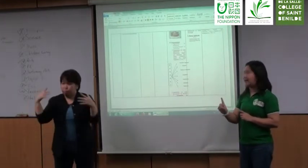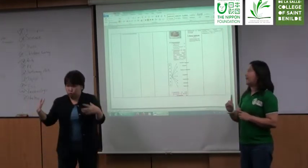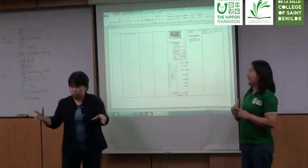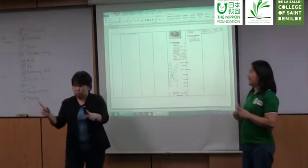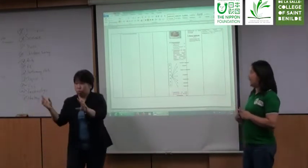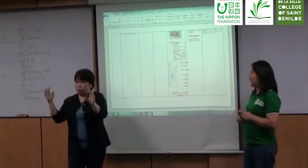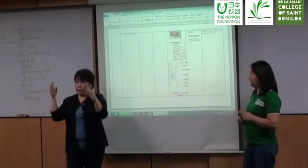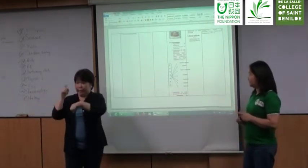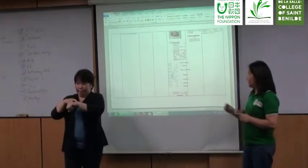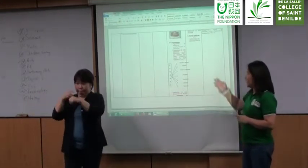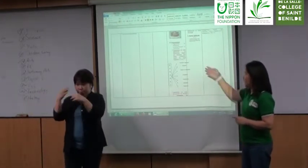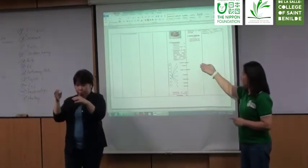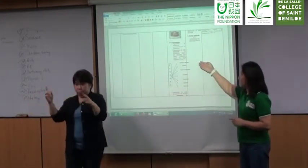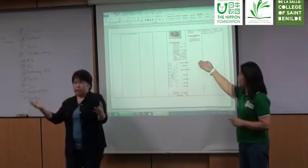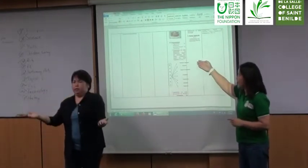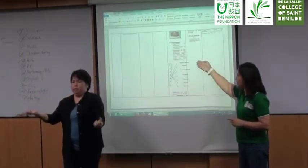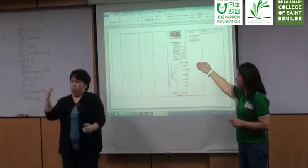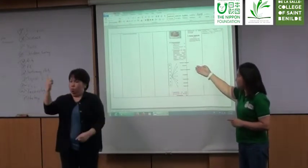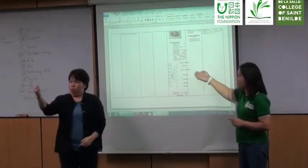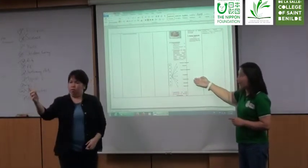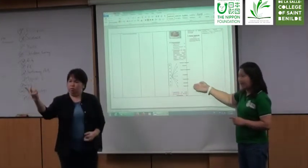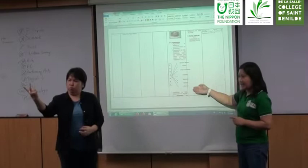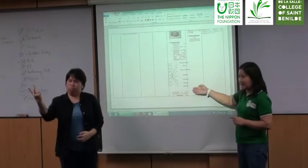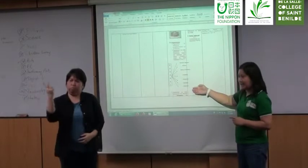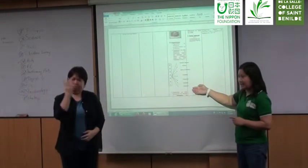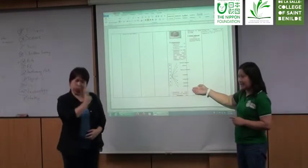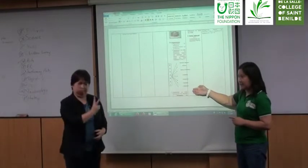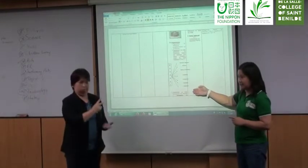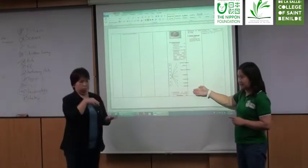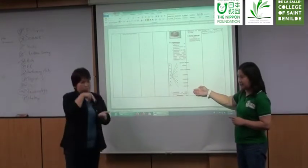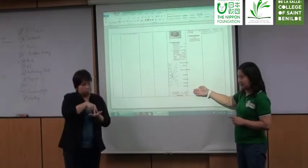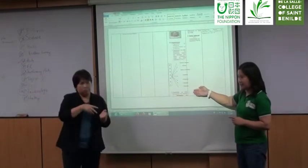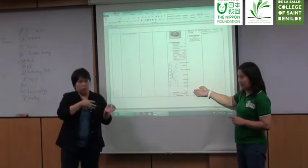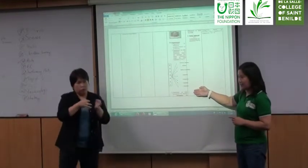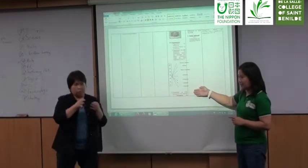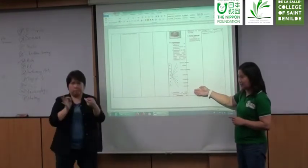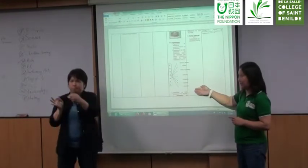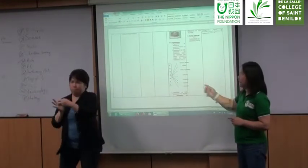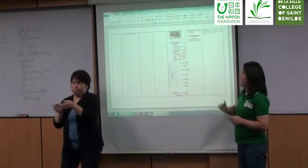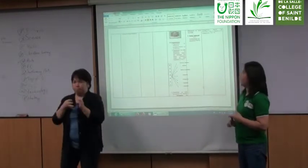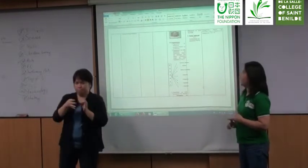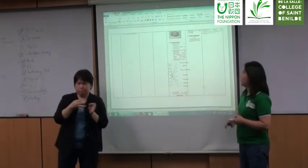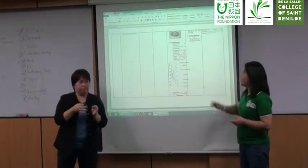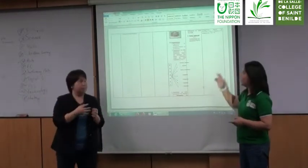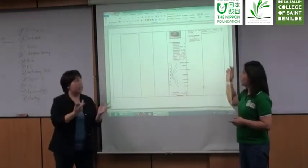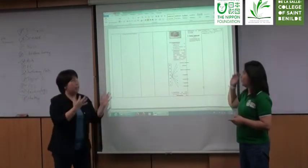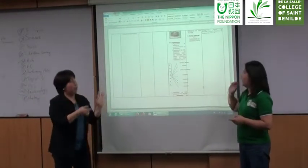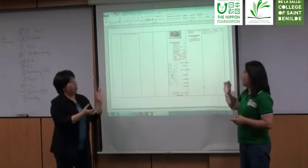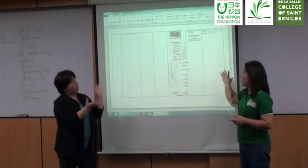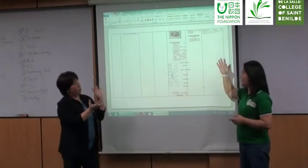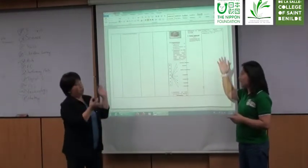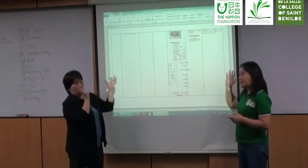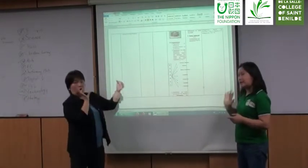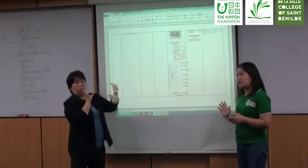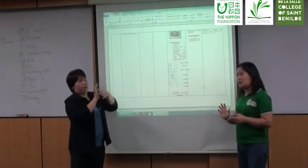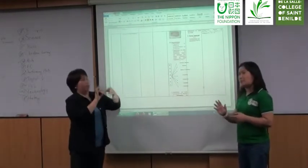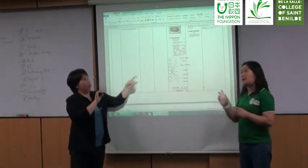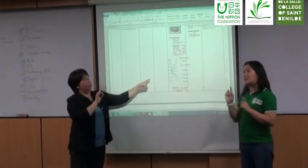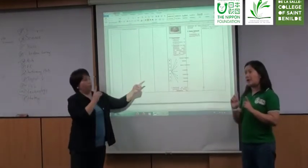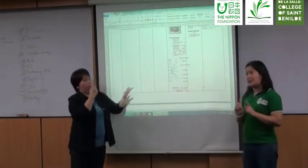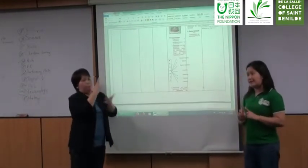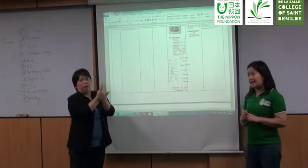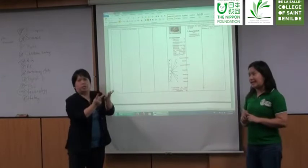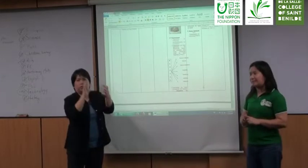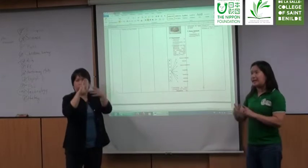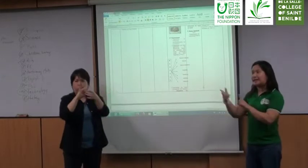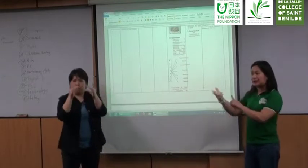ka lang. And then, base ito sa panghay, elements ng kwento. Okay? So, pag pangalawang tanong, pwede